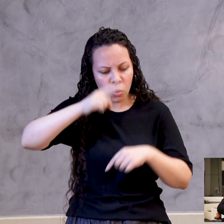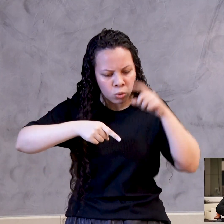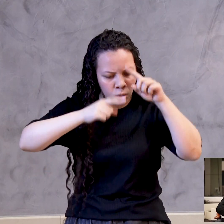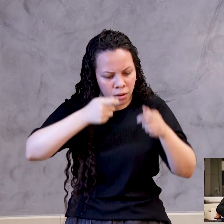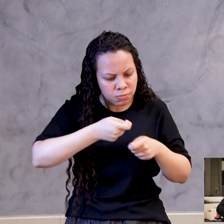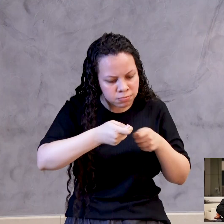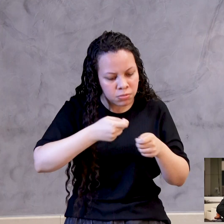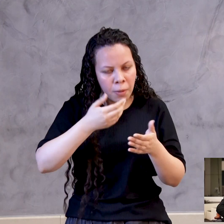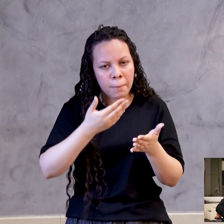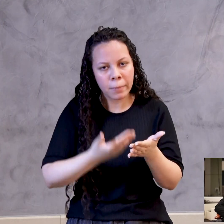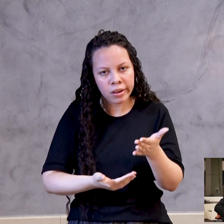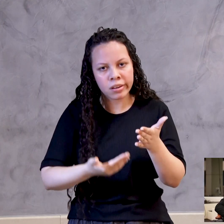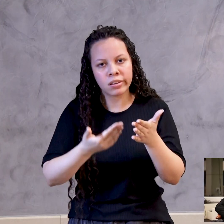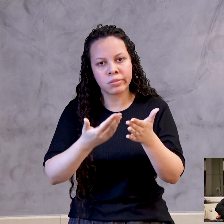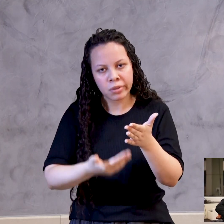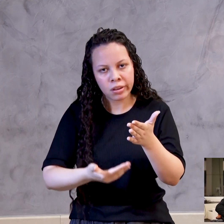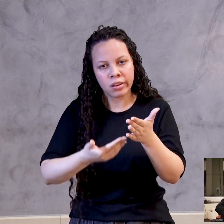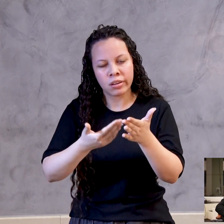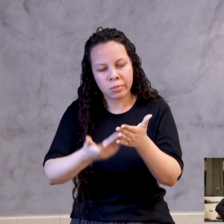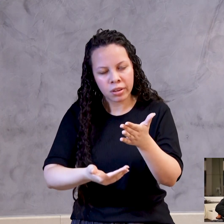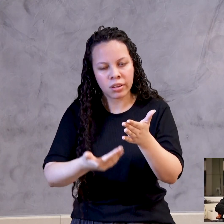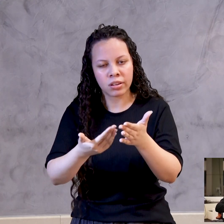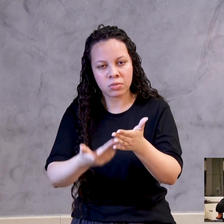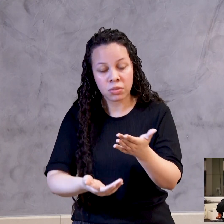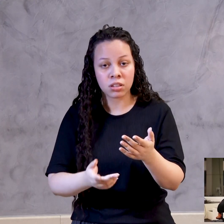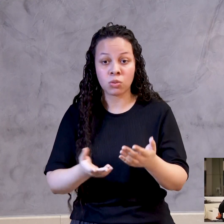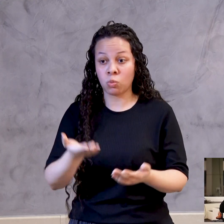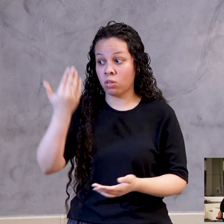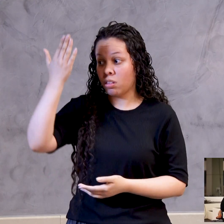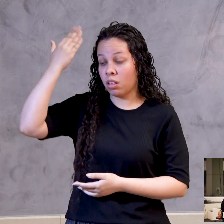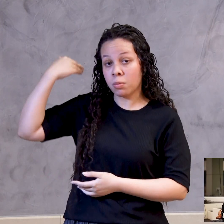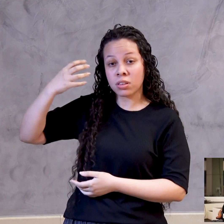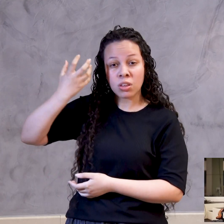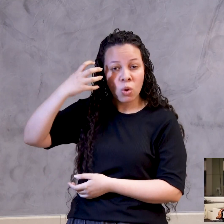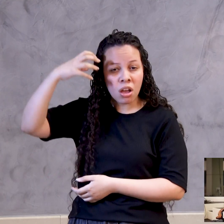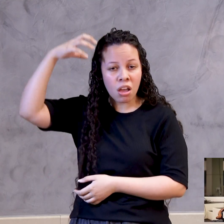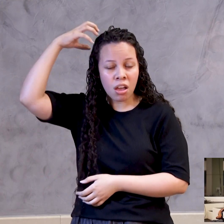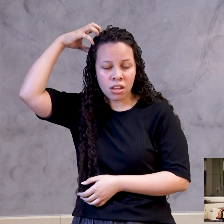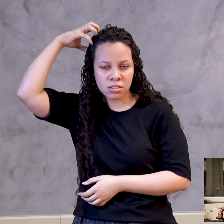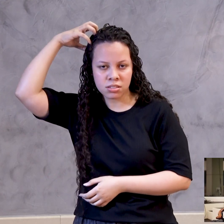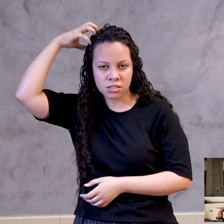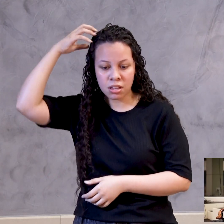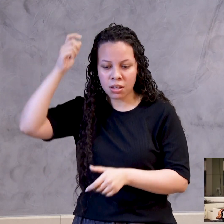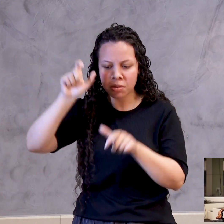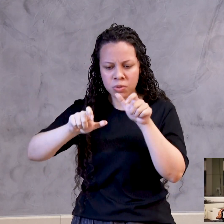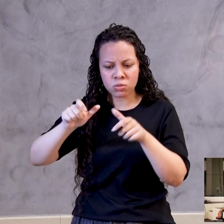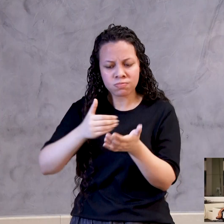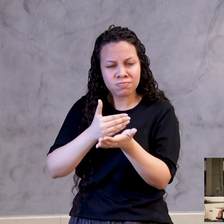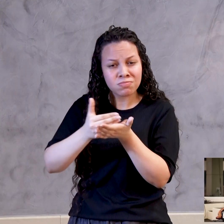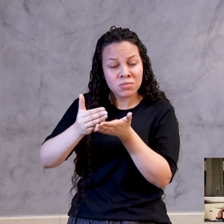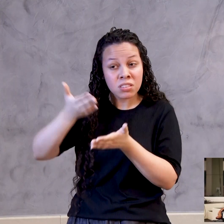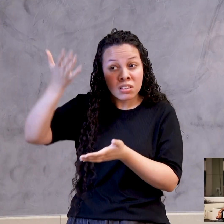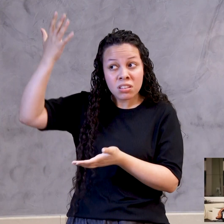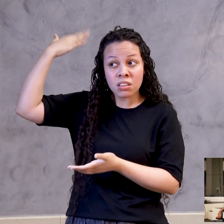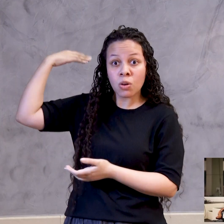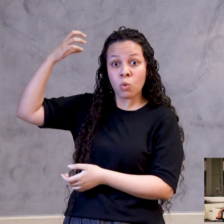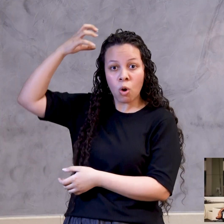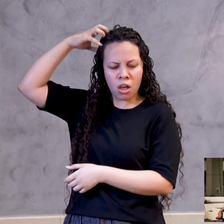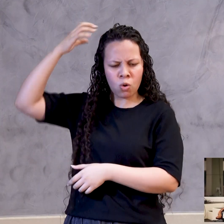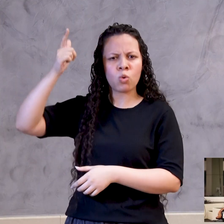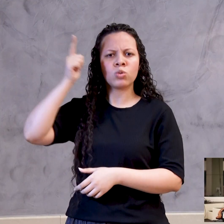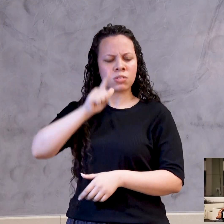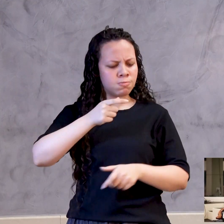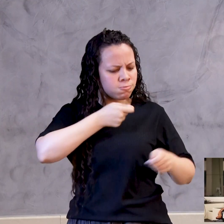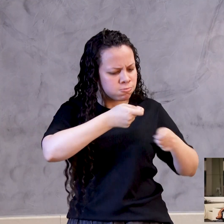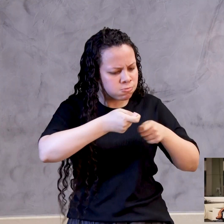e nós vimos grandes reis, esses homens do princípio, eles dominaram. Eles foram